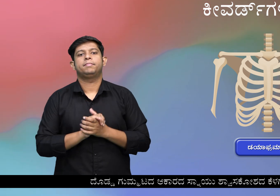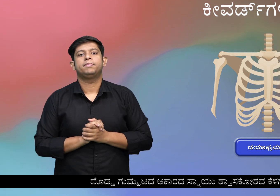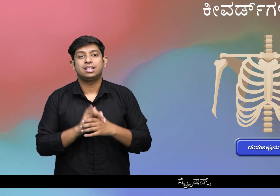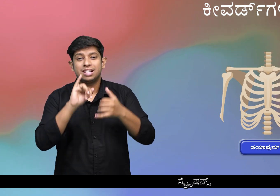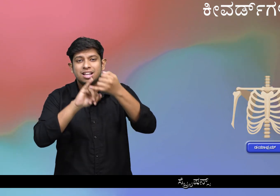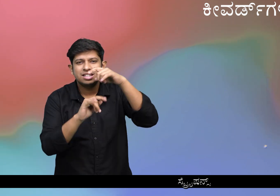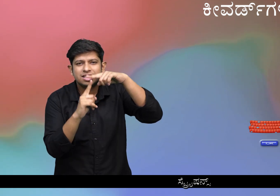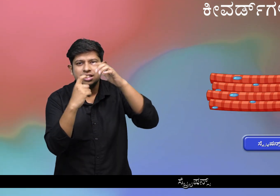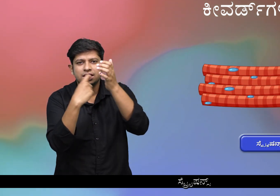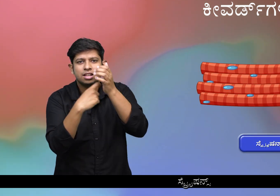ಸ್ಟೈಫನ್,